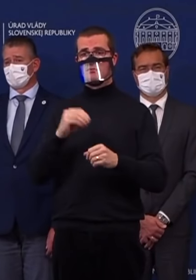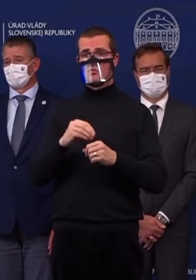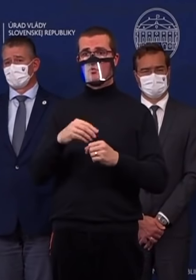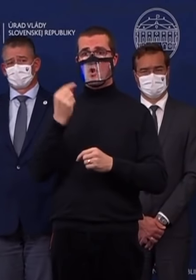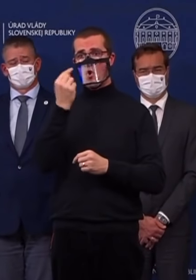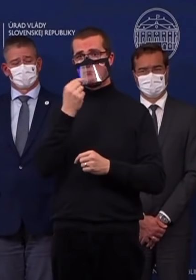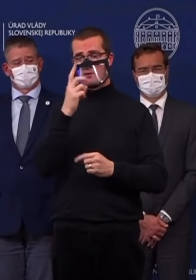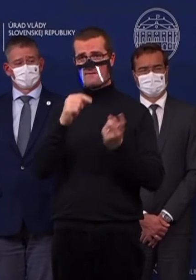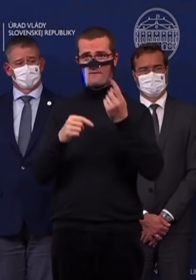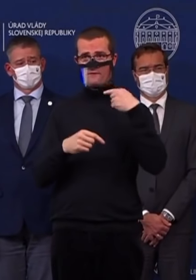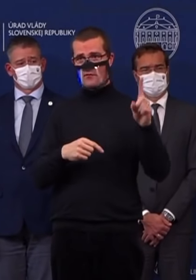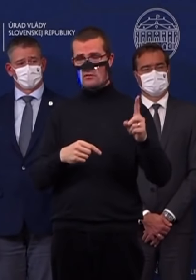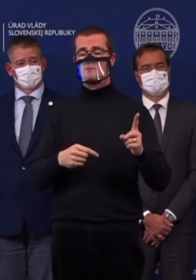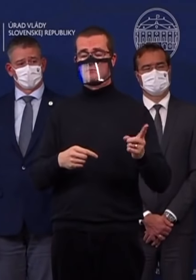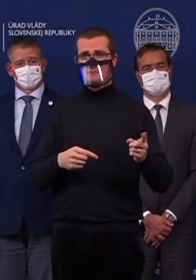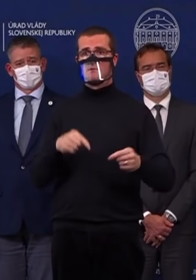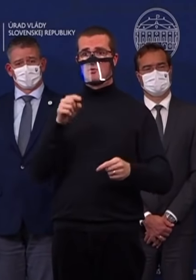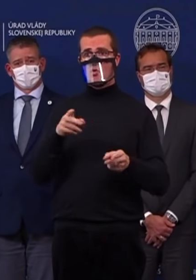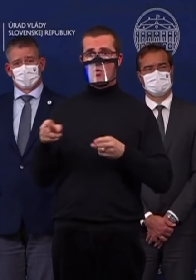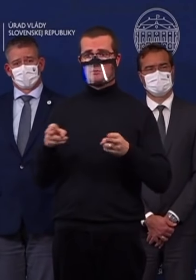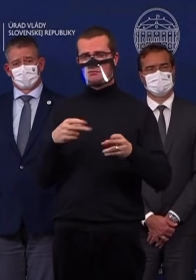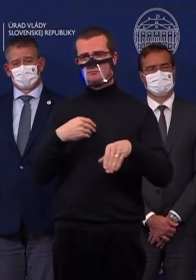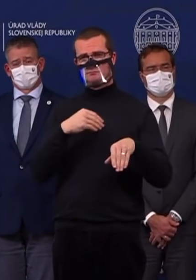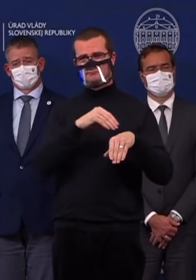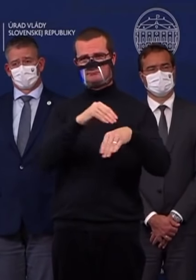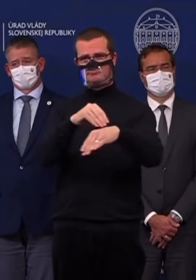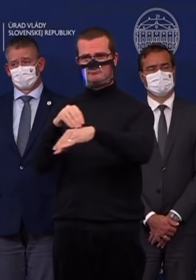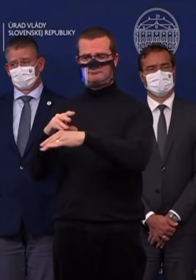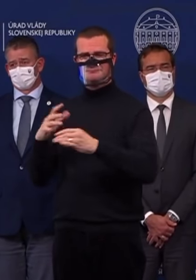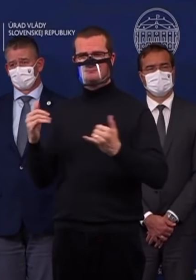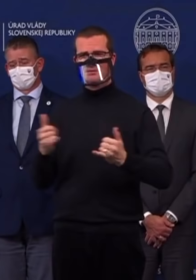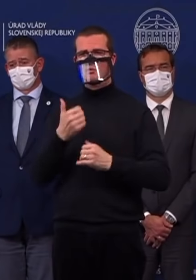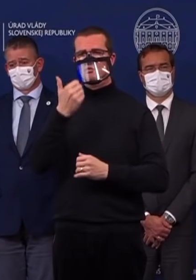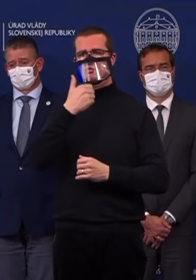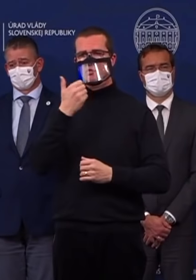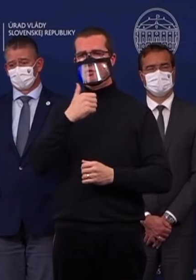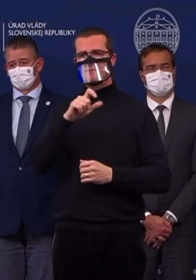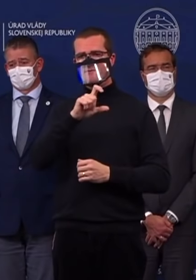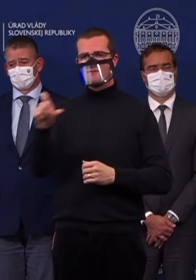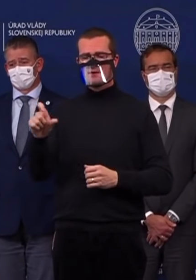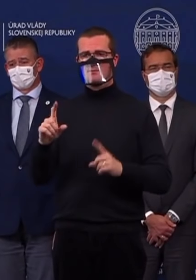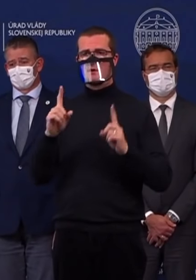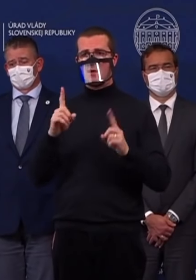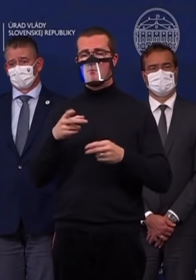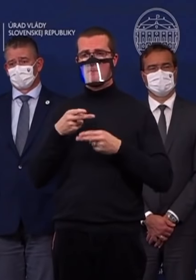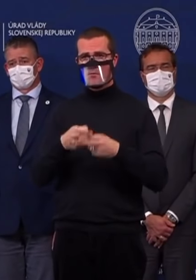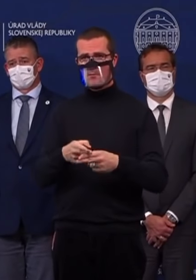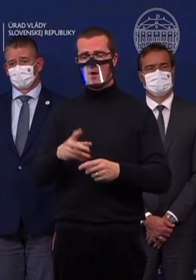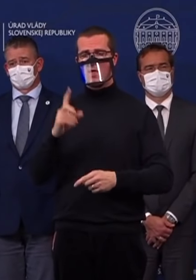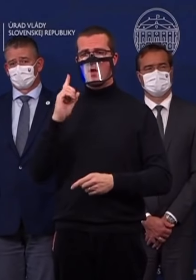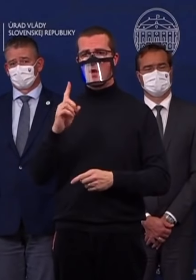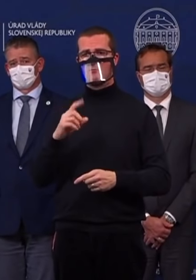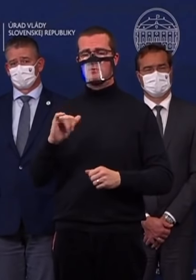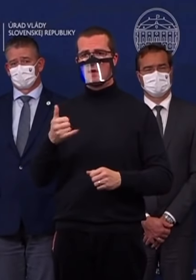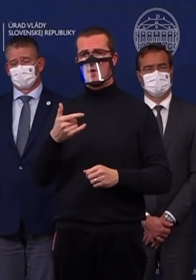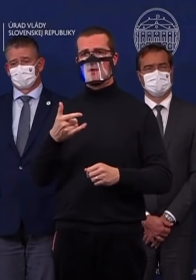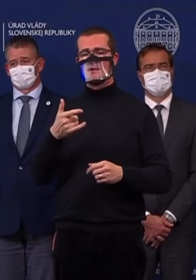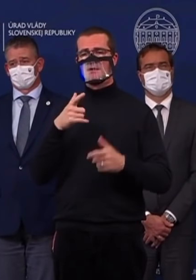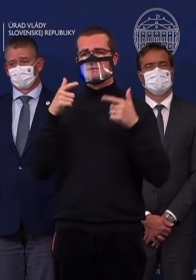odbery zrealizovali celé vonku. Takouto cestou chceme vyzvať naozaj súkromných podnikateľov, aby pomáhali, aby aj